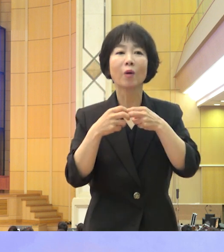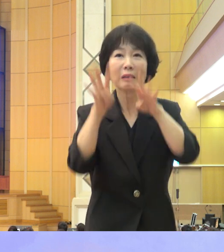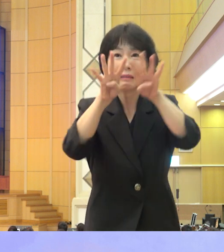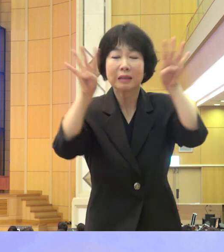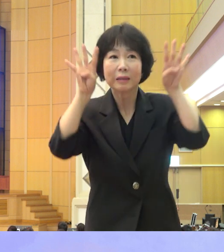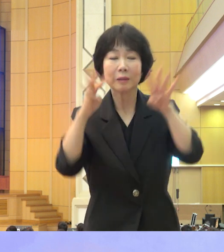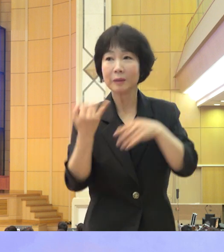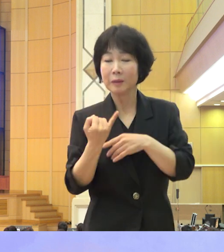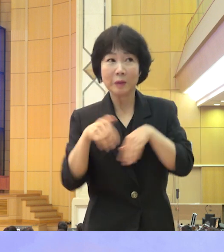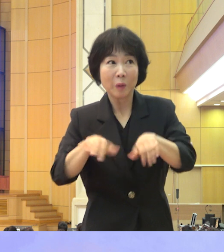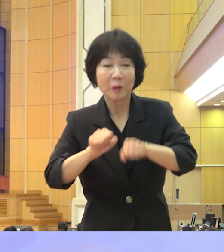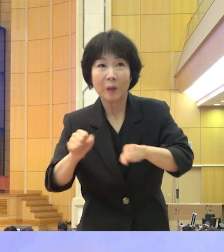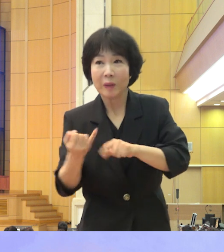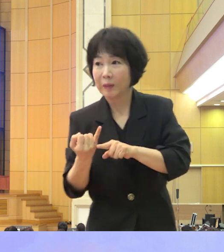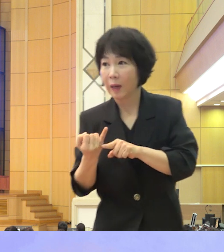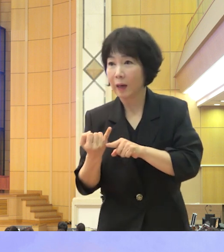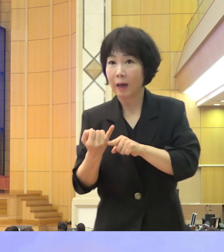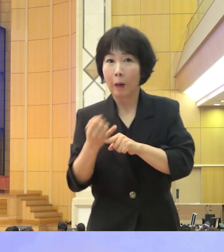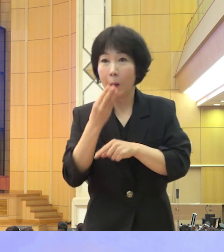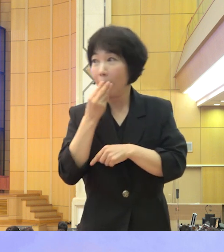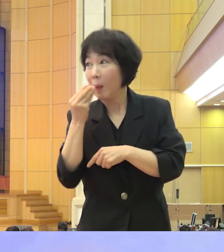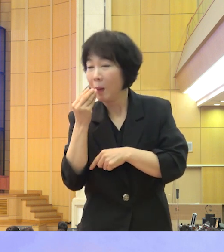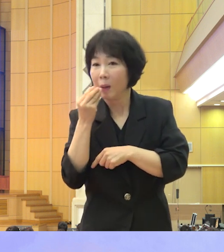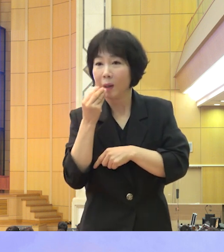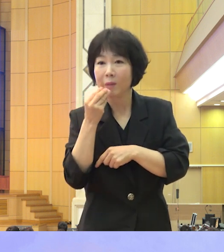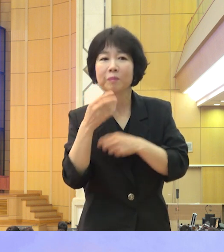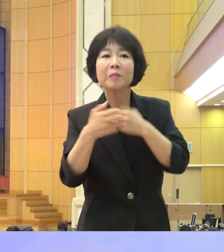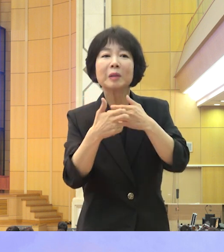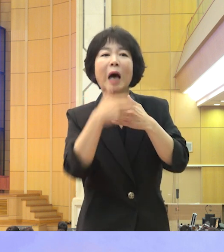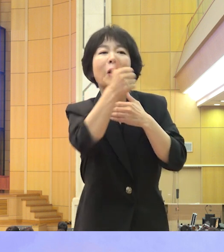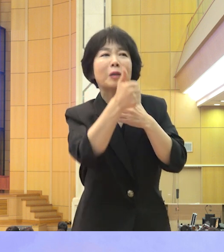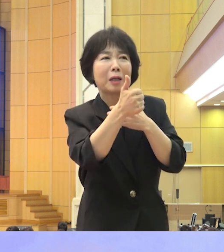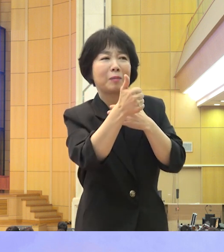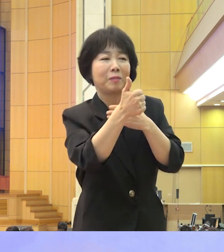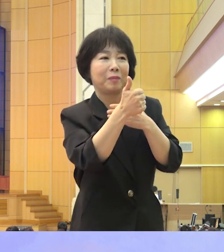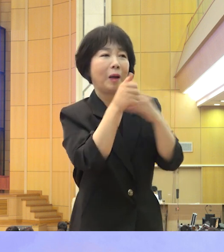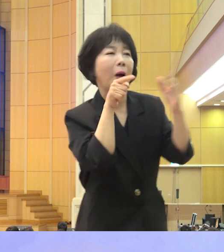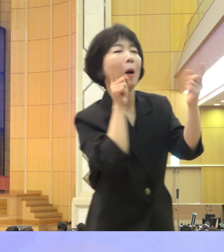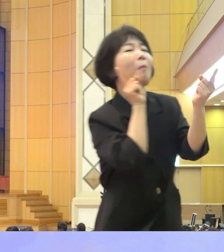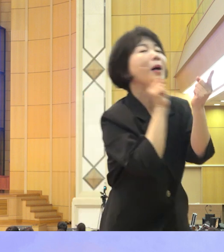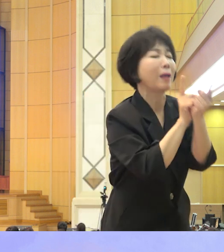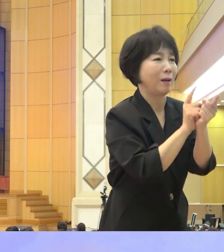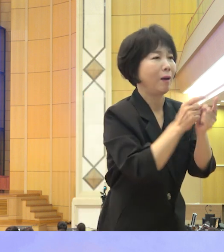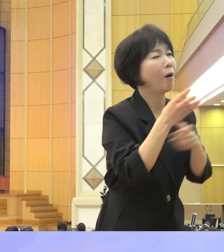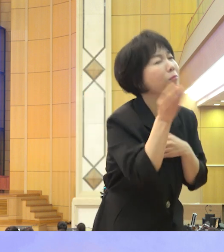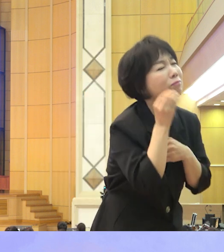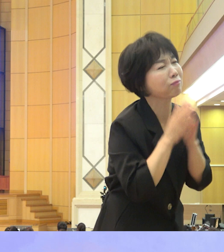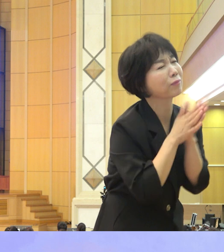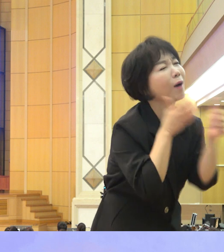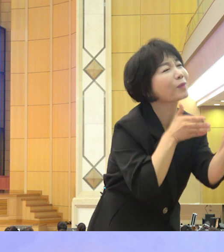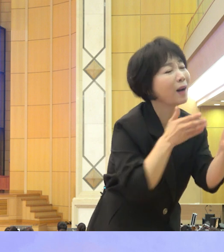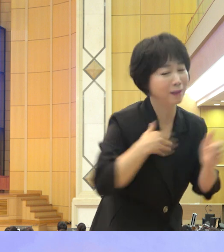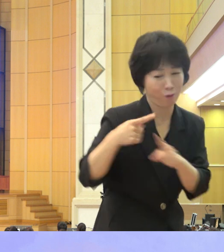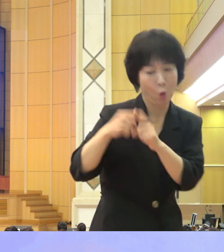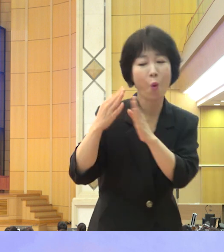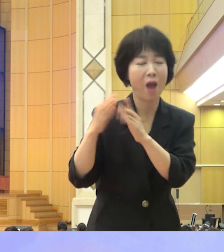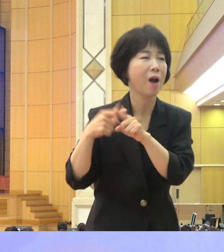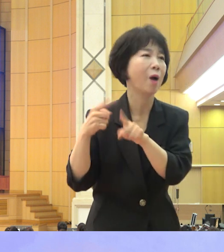의사 선생님 찾아가서, 선생님, 우리 교인인데요, 이렇게